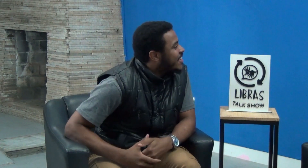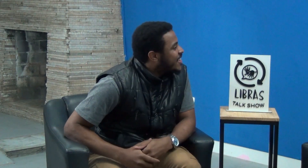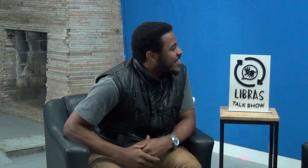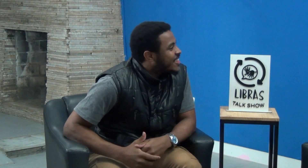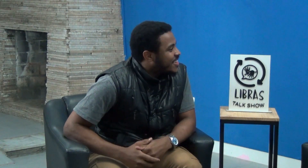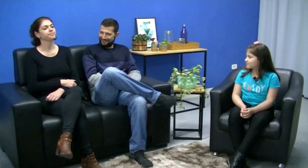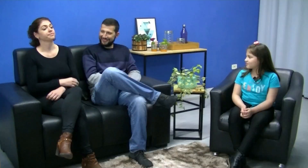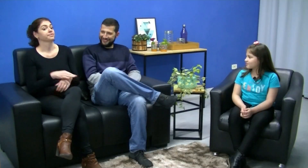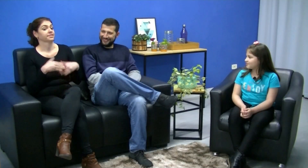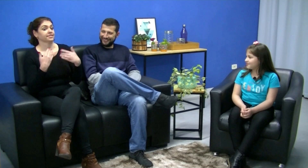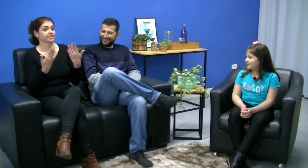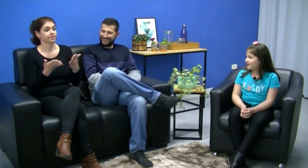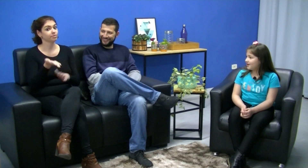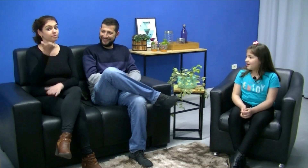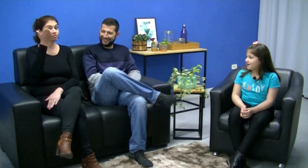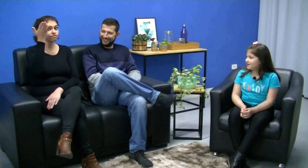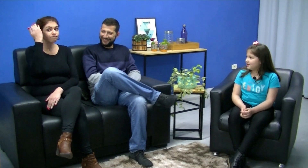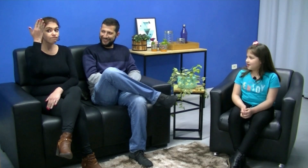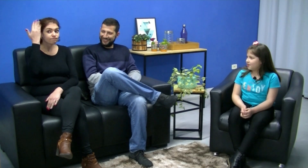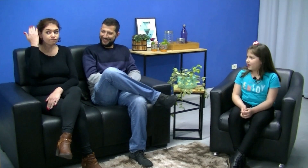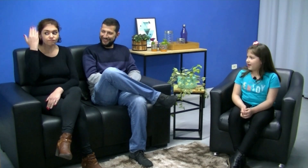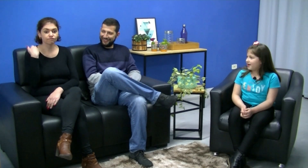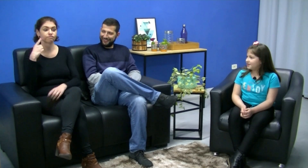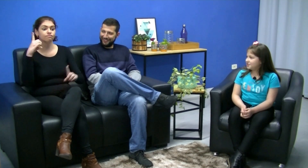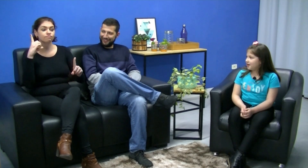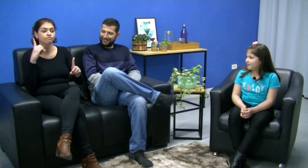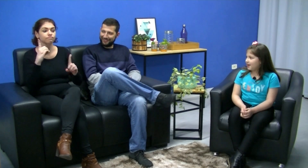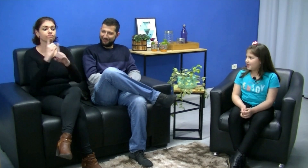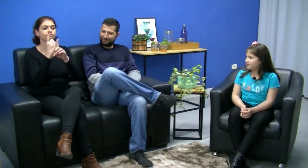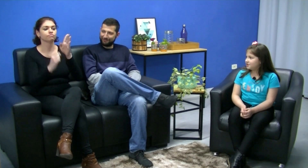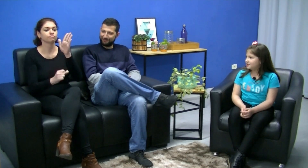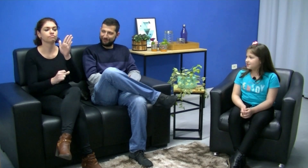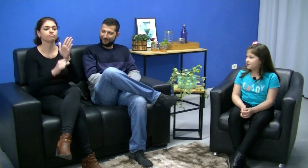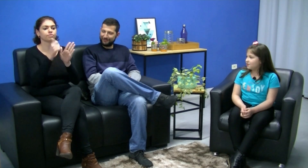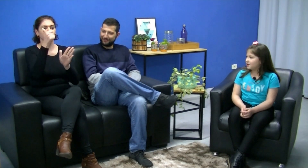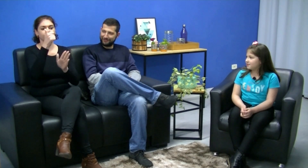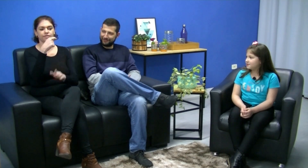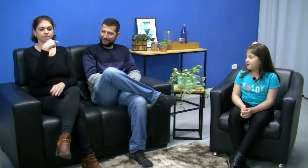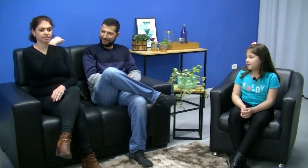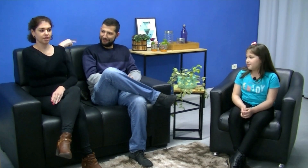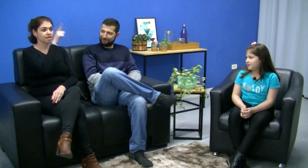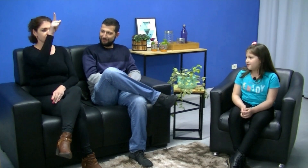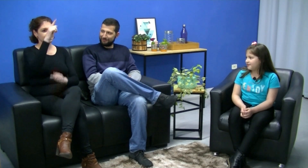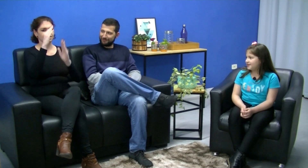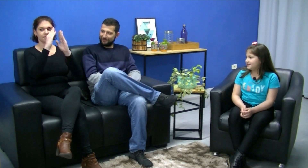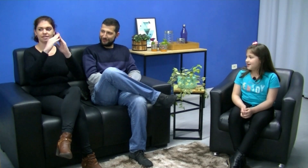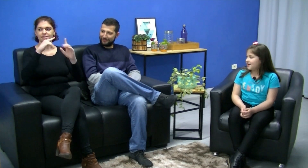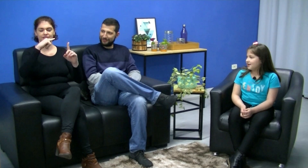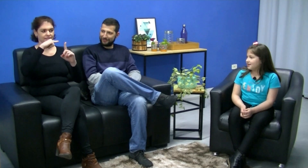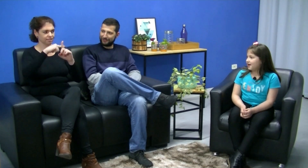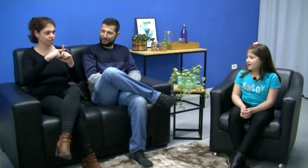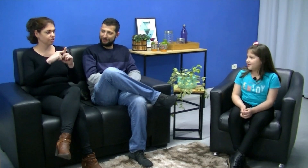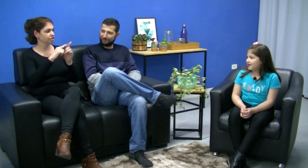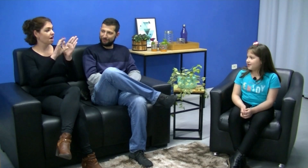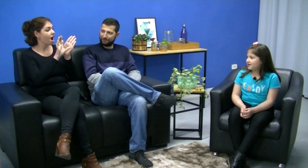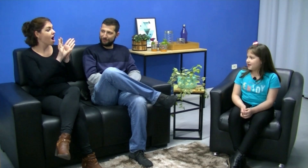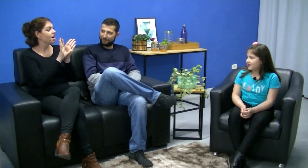de vocês? Então, antigamente nós nos encontramos pela primeira vez lá na